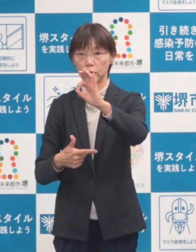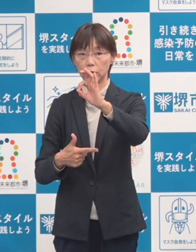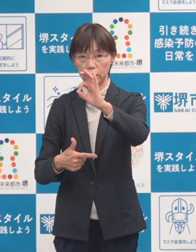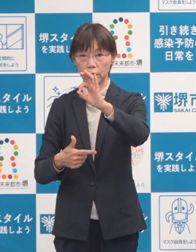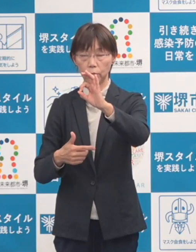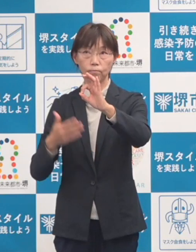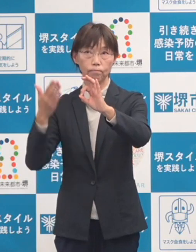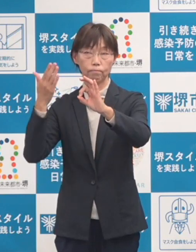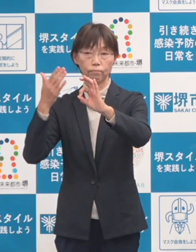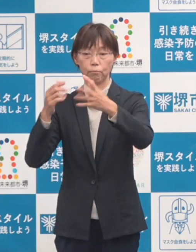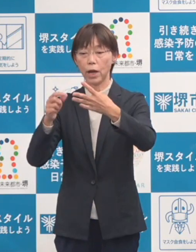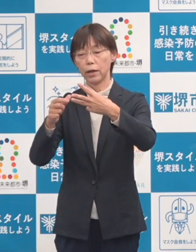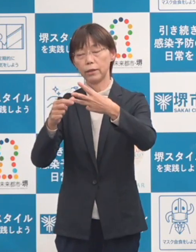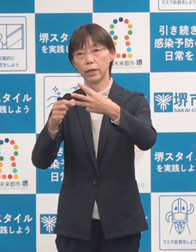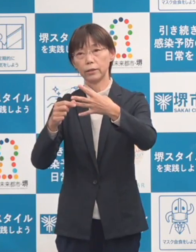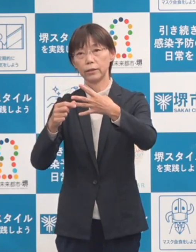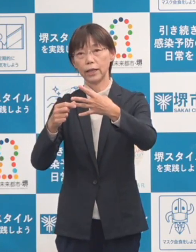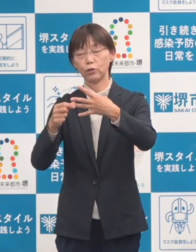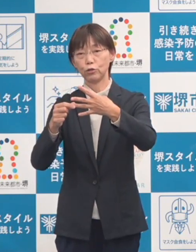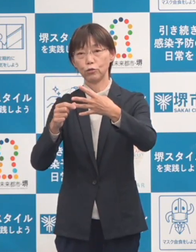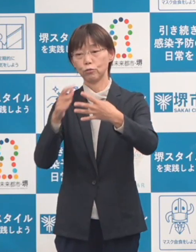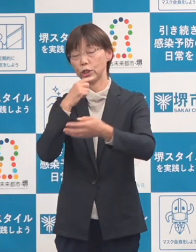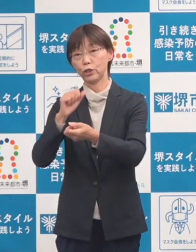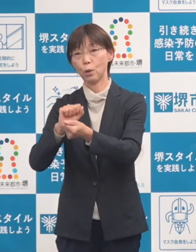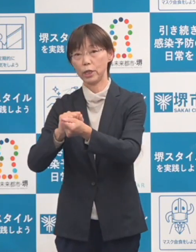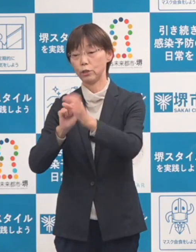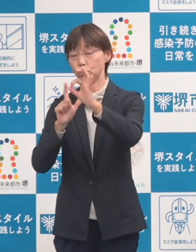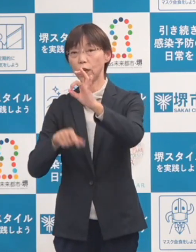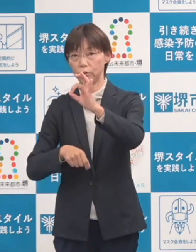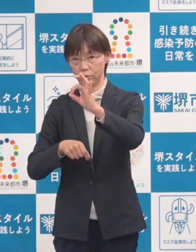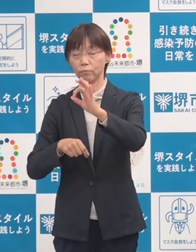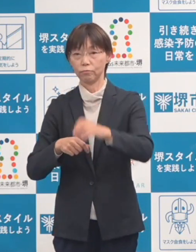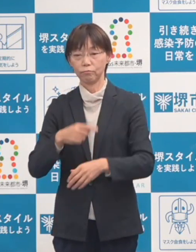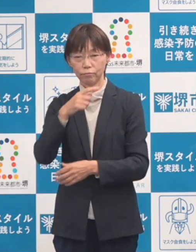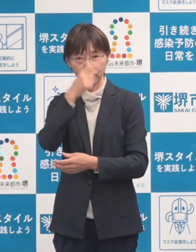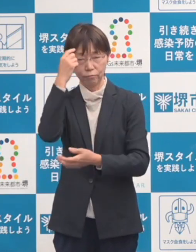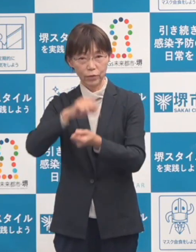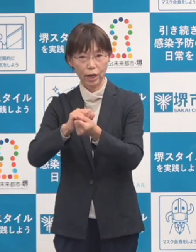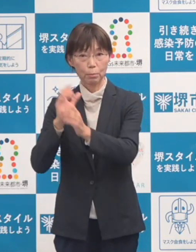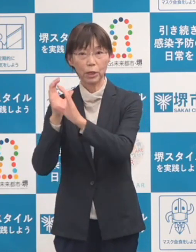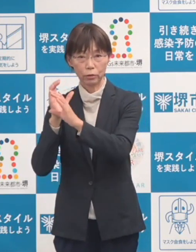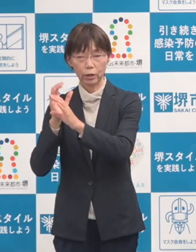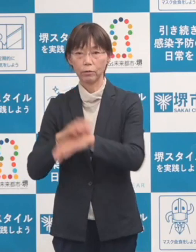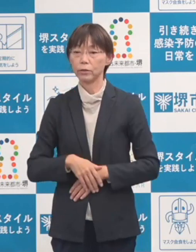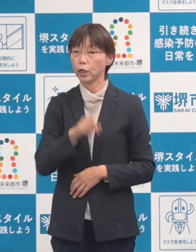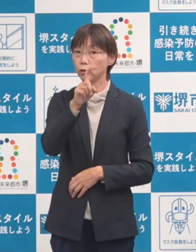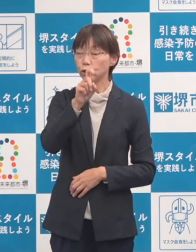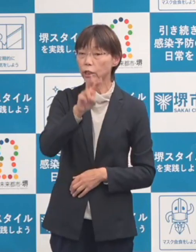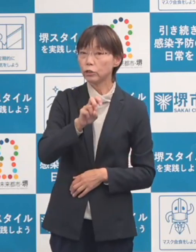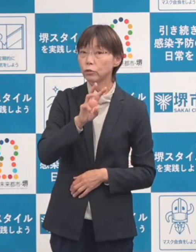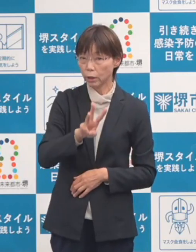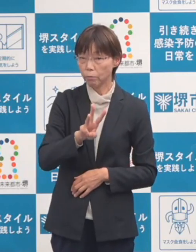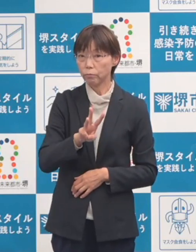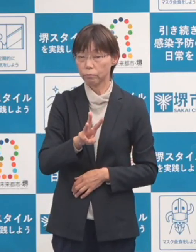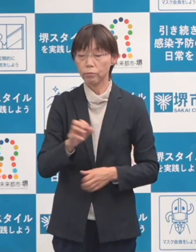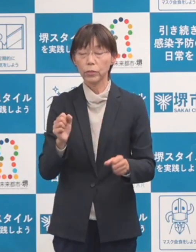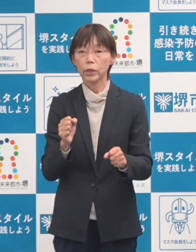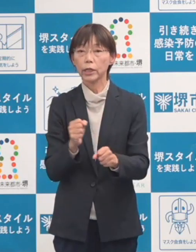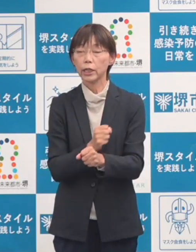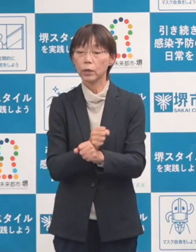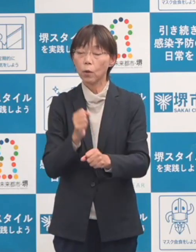日曜日、その前日も前夜祭で行っておりますが堺祭り、そして11月23日勤労感謝の日